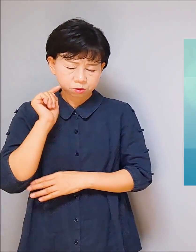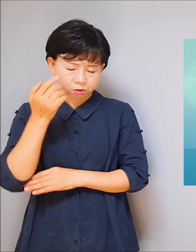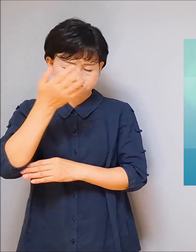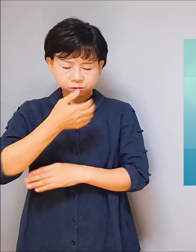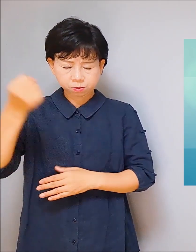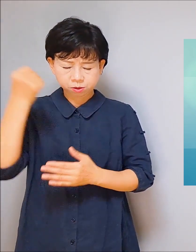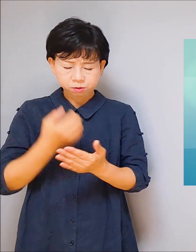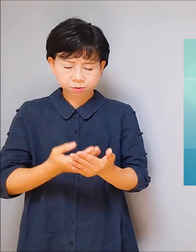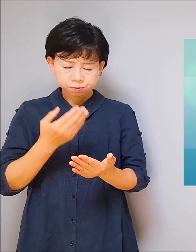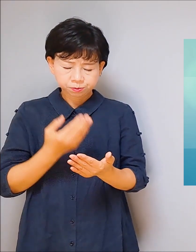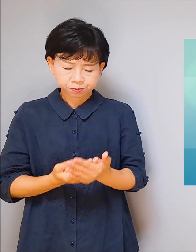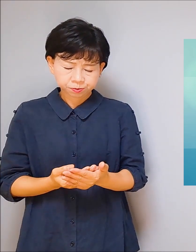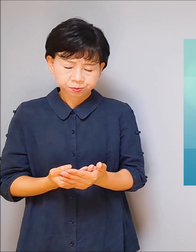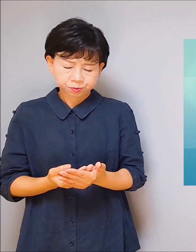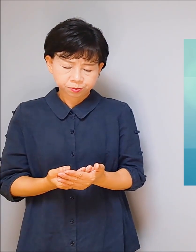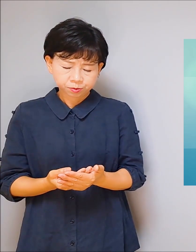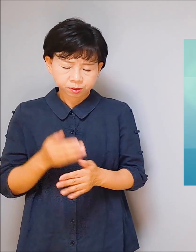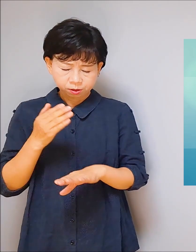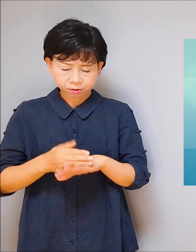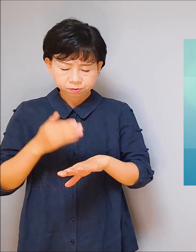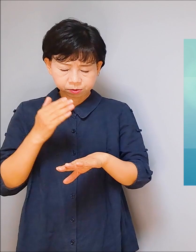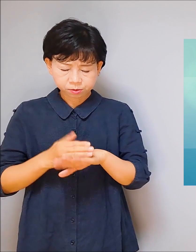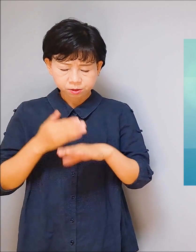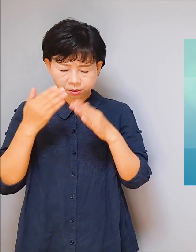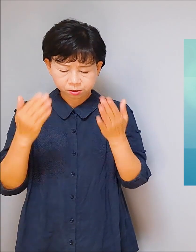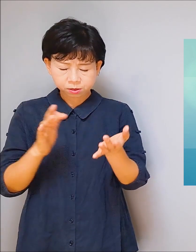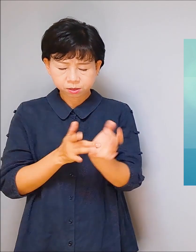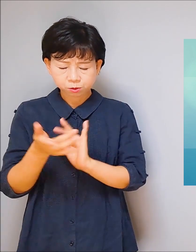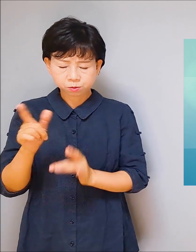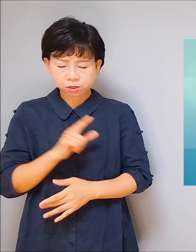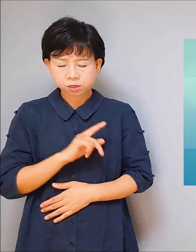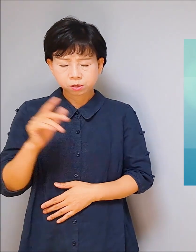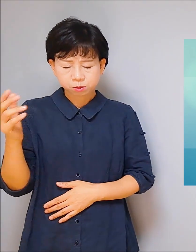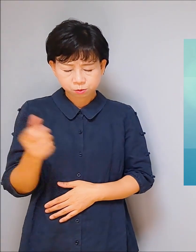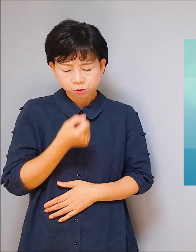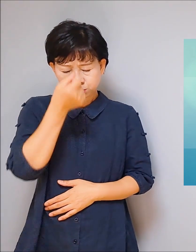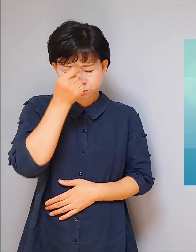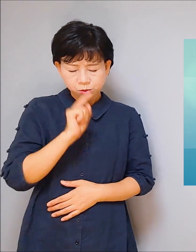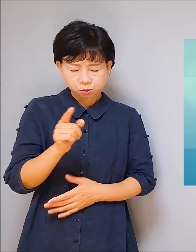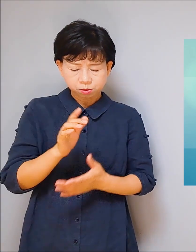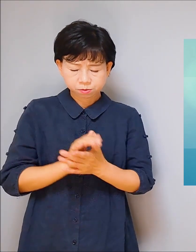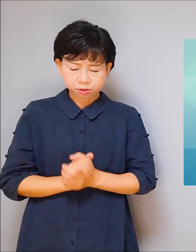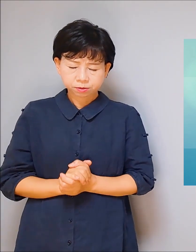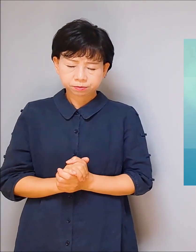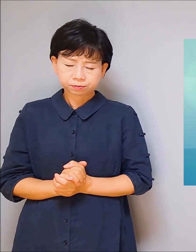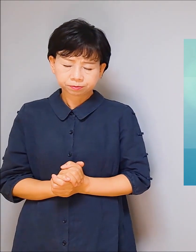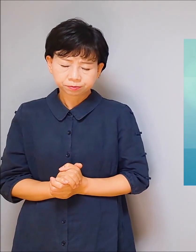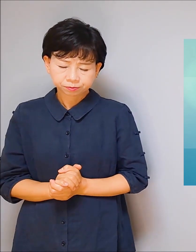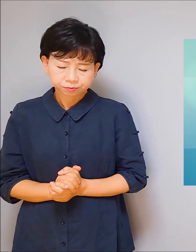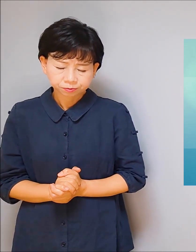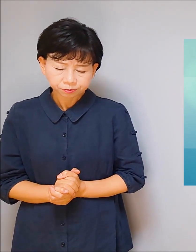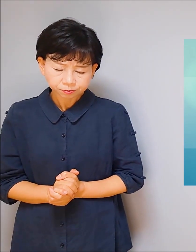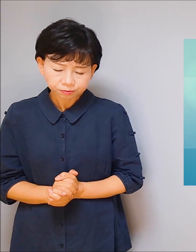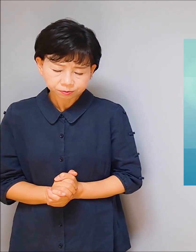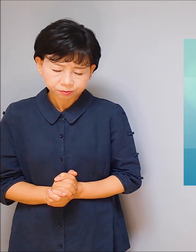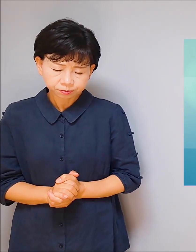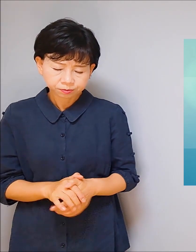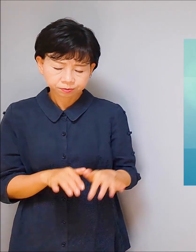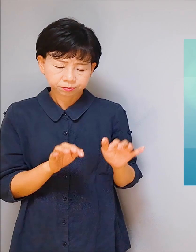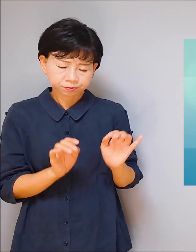영광 받으시옵소서. 감사하신 예수님 이름으로 기도드립니다. 아멘. 아멘.